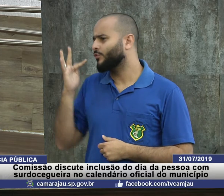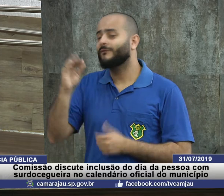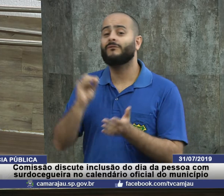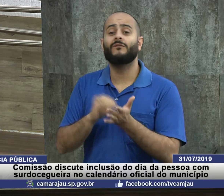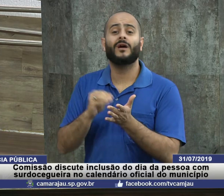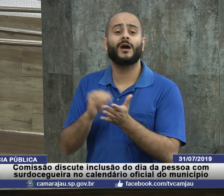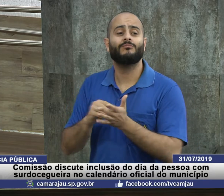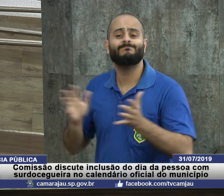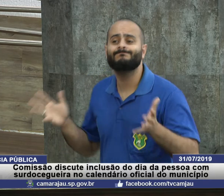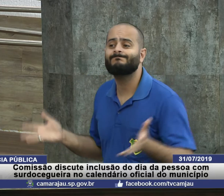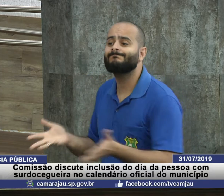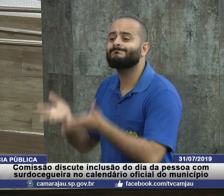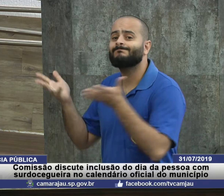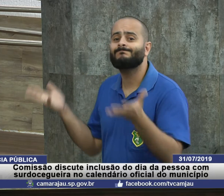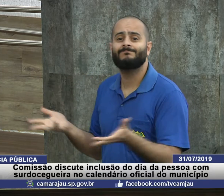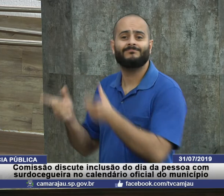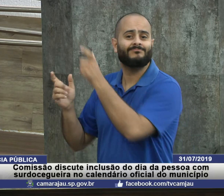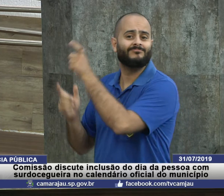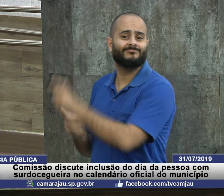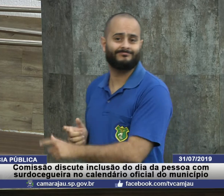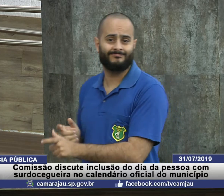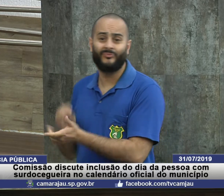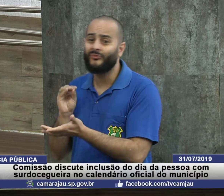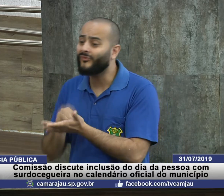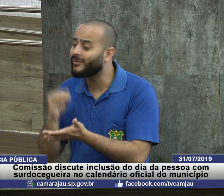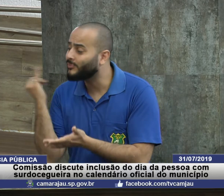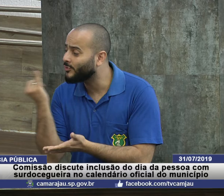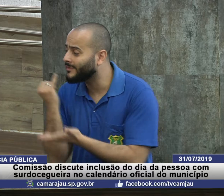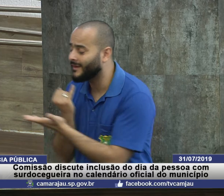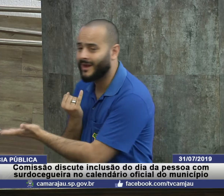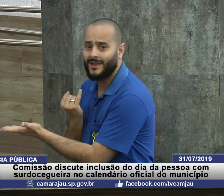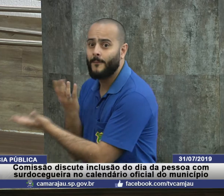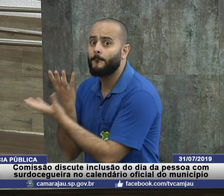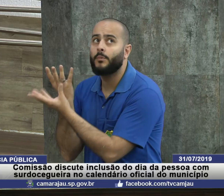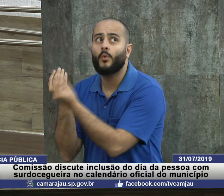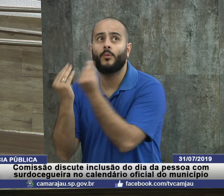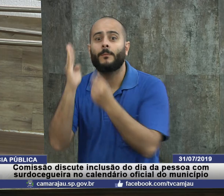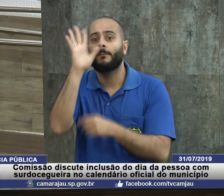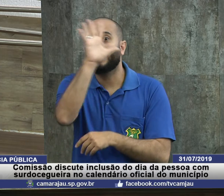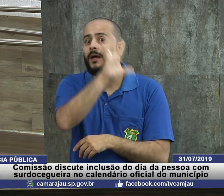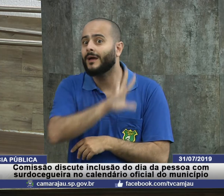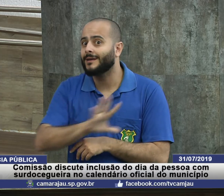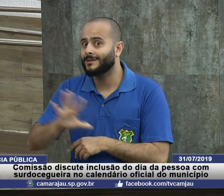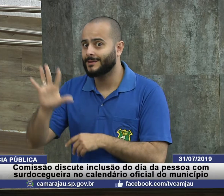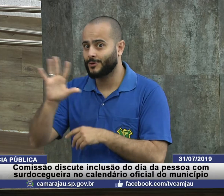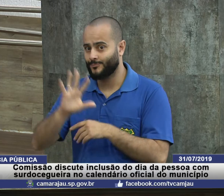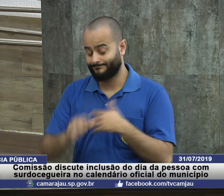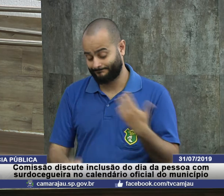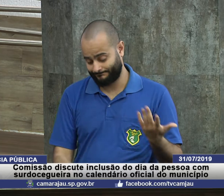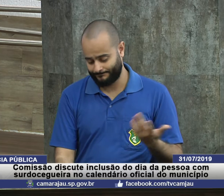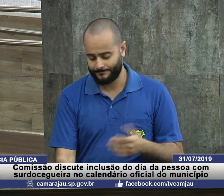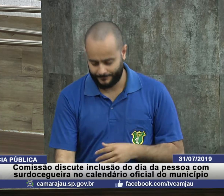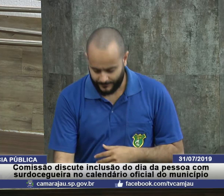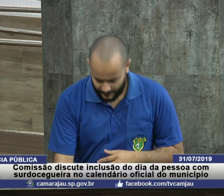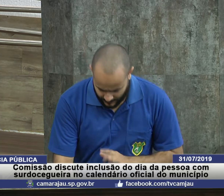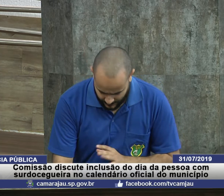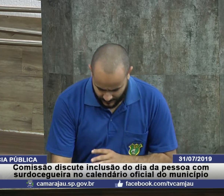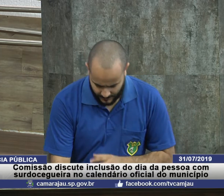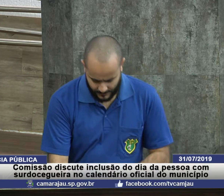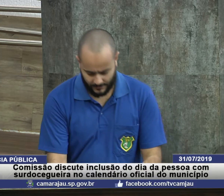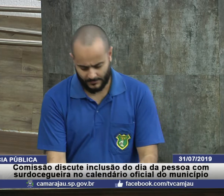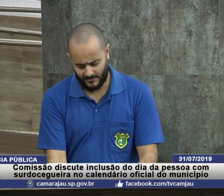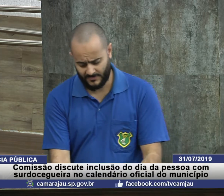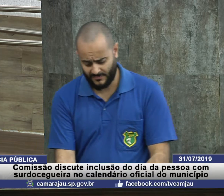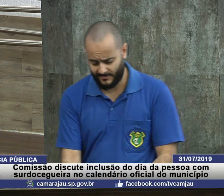cegos, e nós temos também sonhos, temos desejos, e precisamos olhar para essas pessoas. A sociedade precisa olhar para a